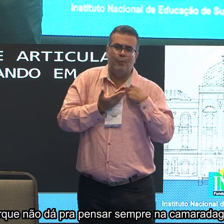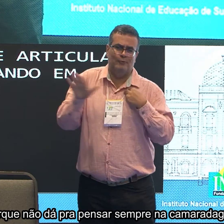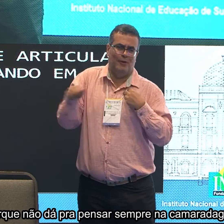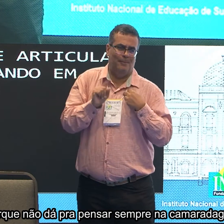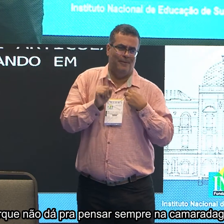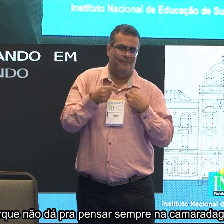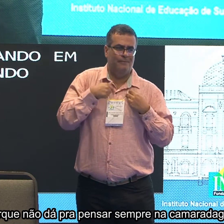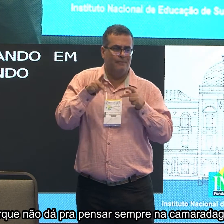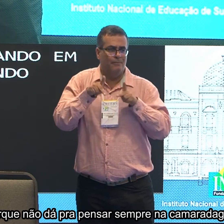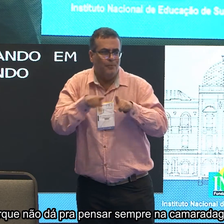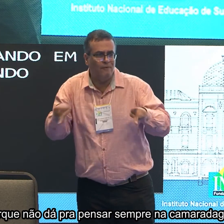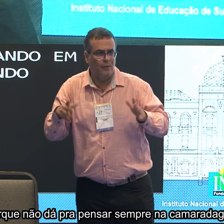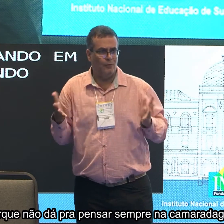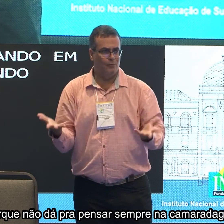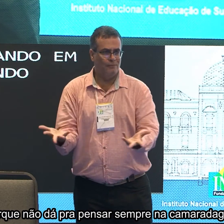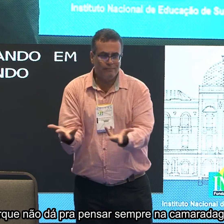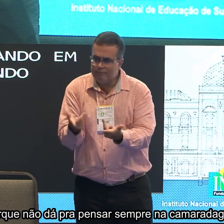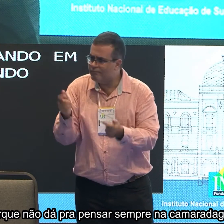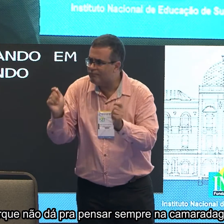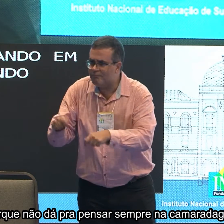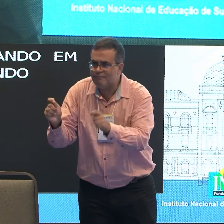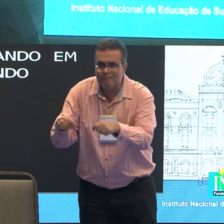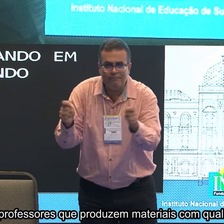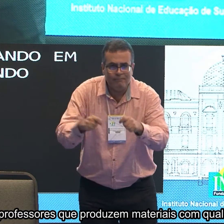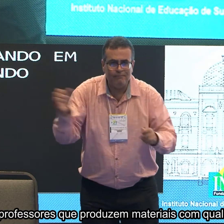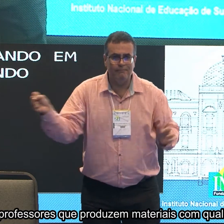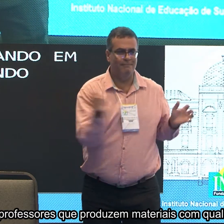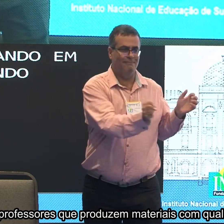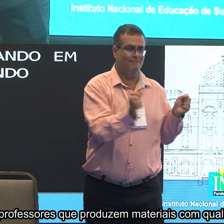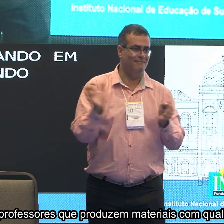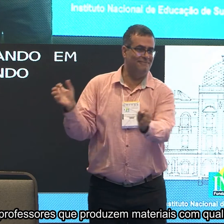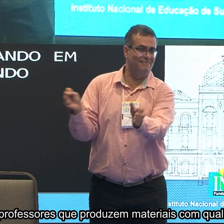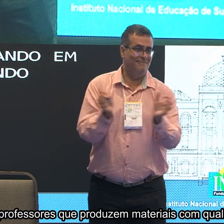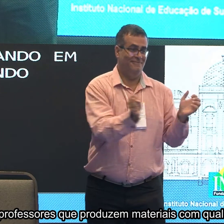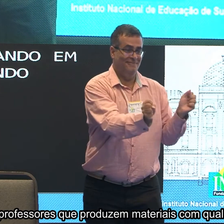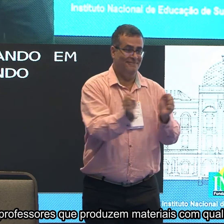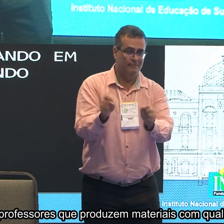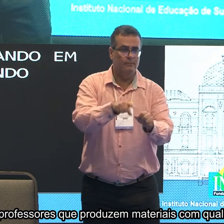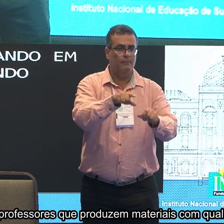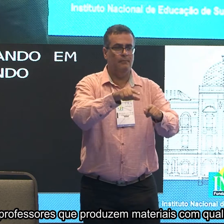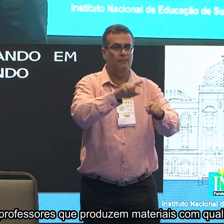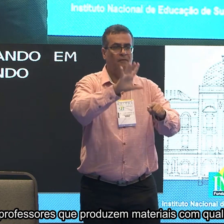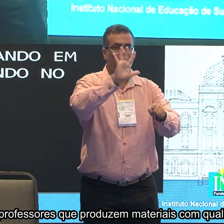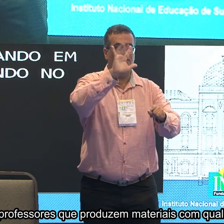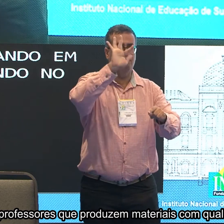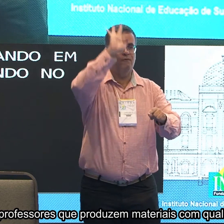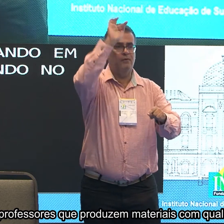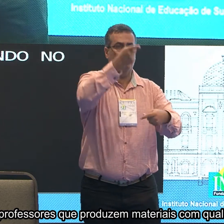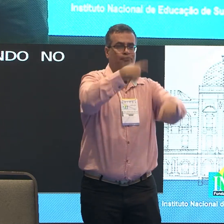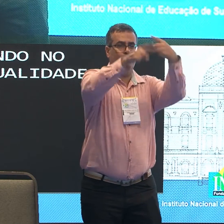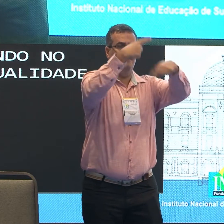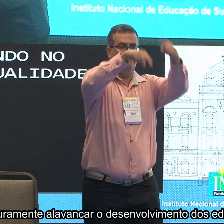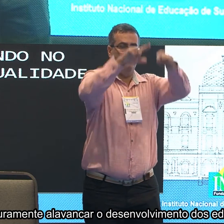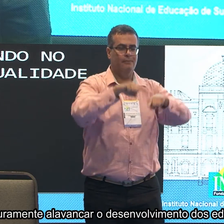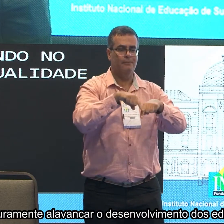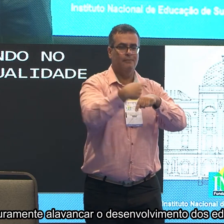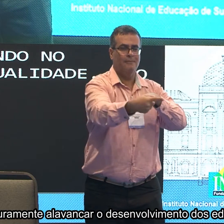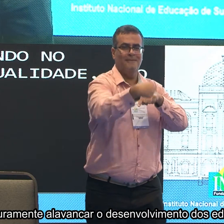não dá para pensar sempre na camaradagem. São professores que produzem materiais com qualidade, para